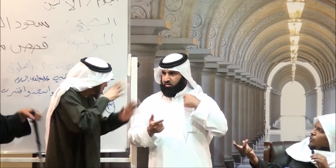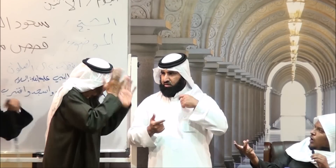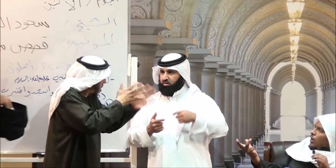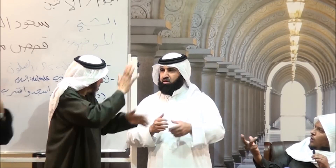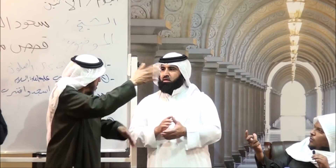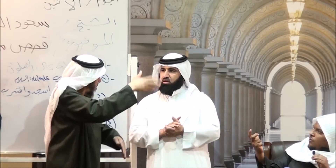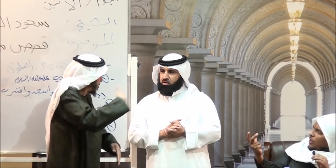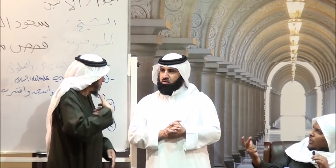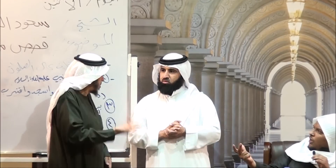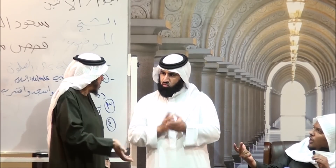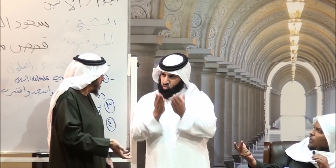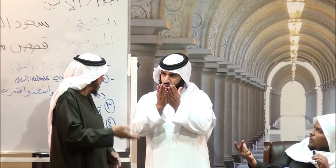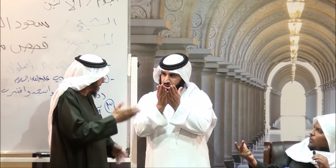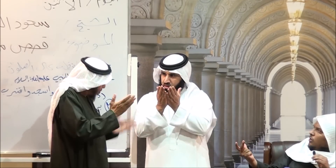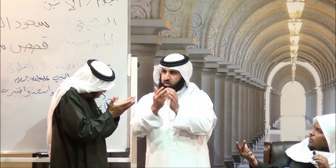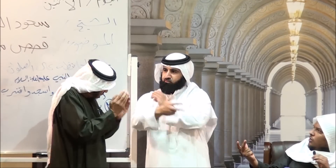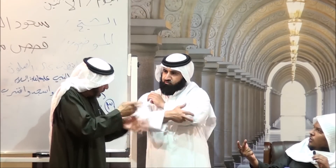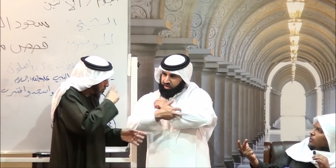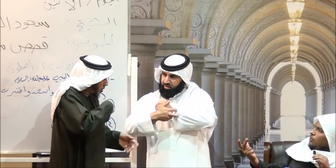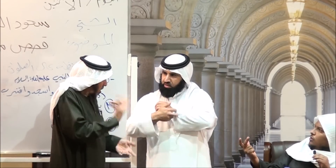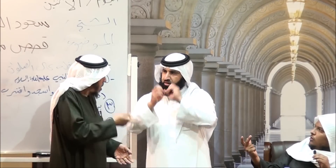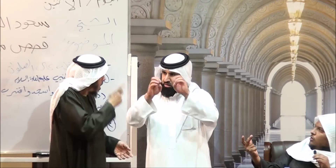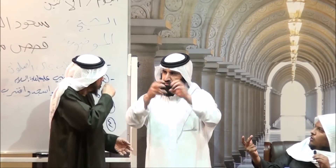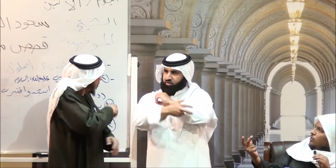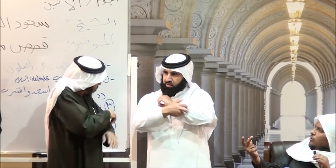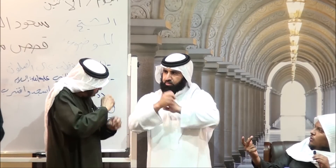سلام. بالدعاء والصدقة.